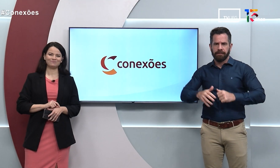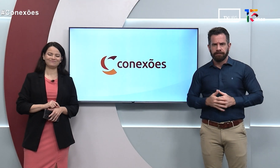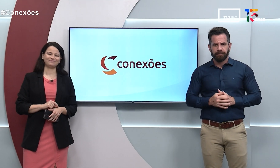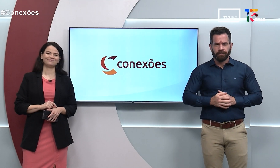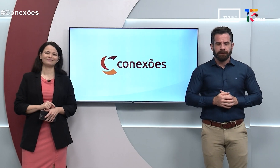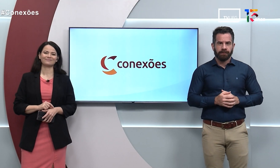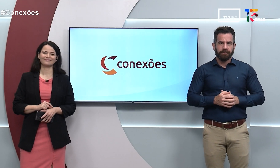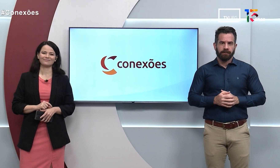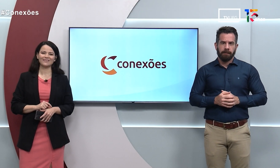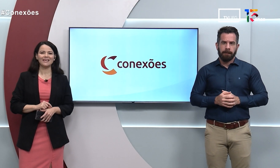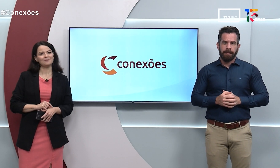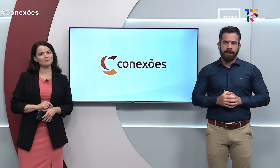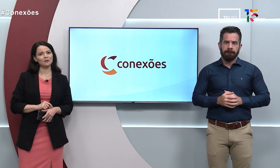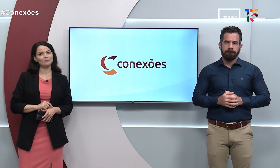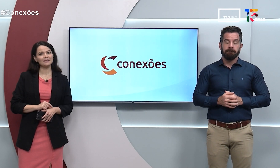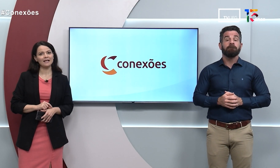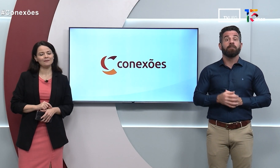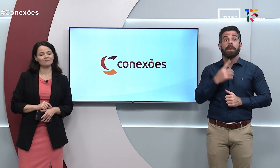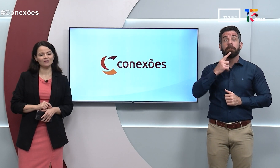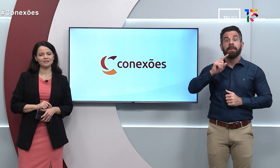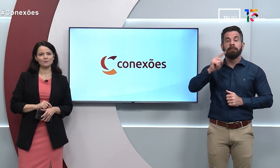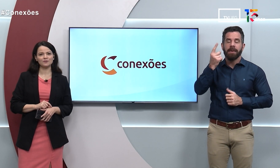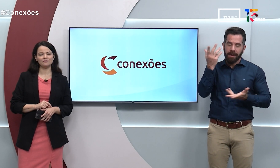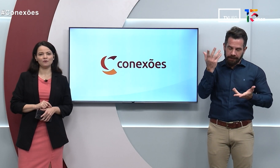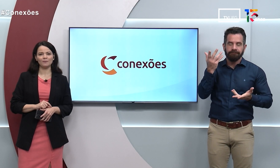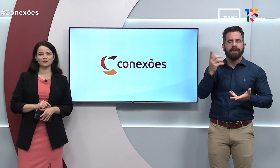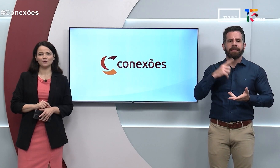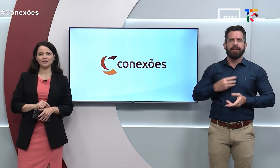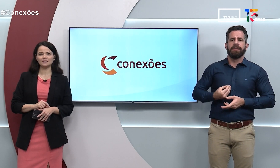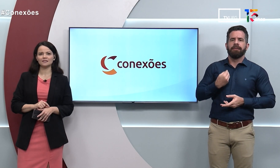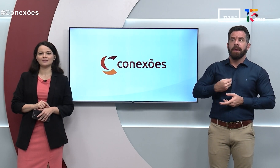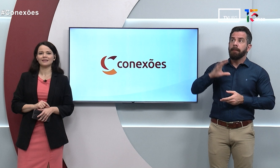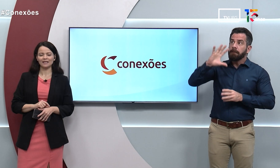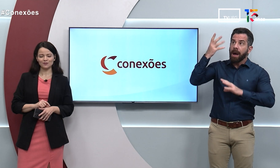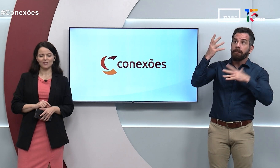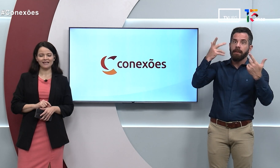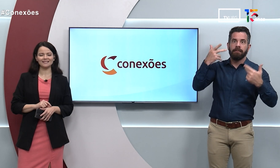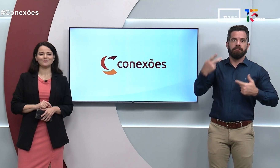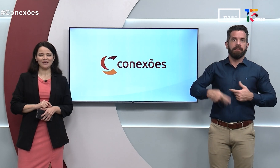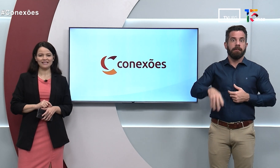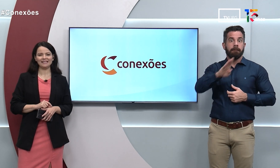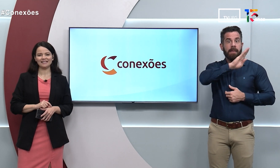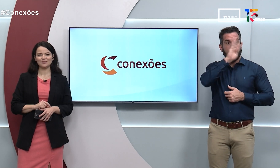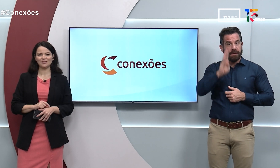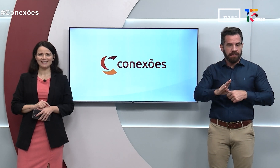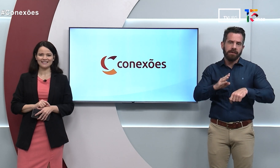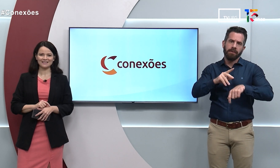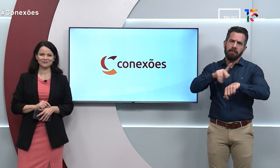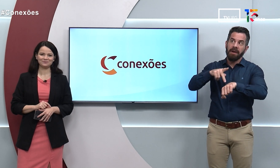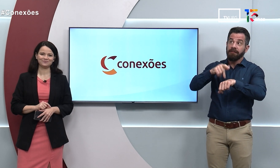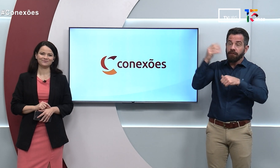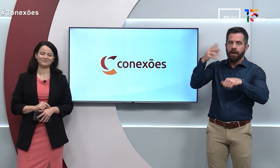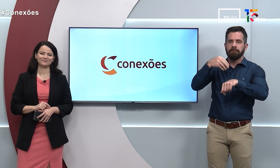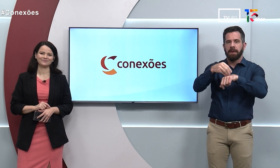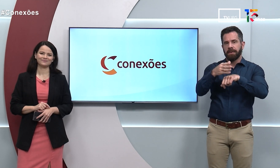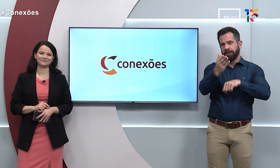dia. Mas para começar, nós temos informações nacionais e internacionais.